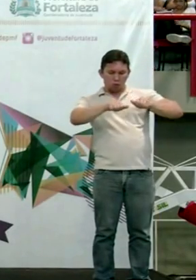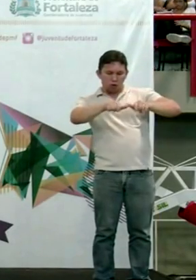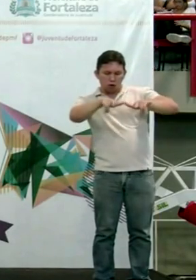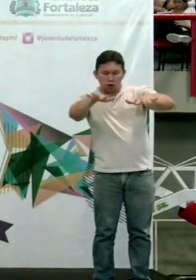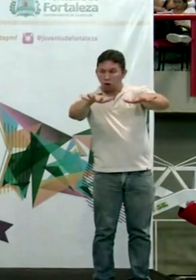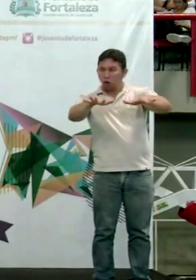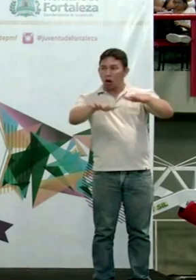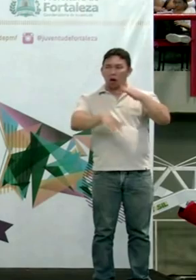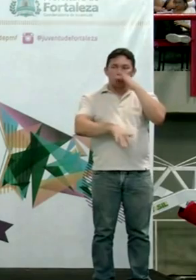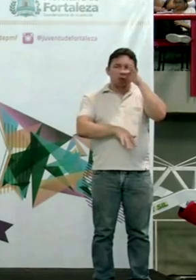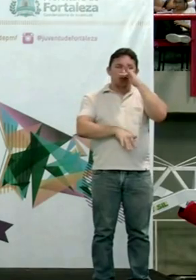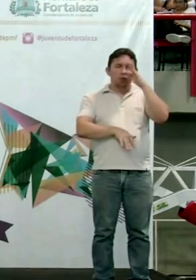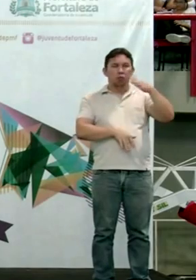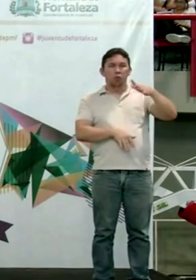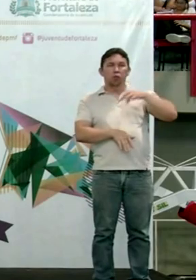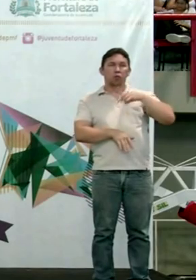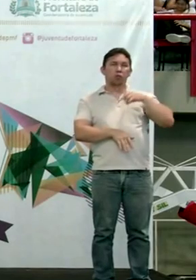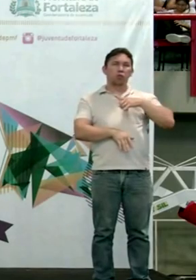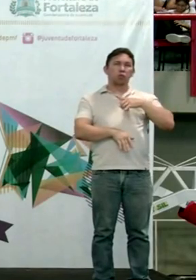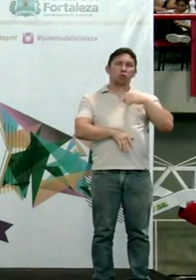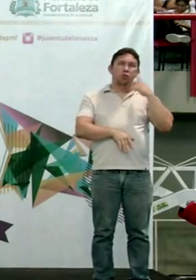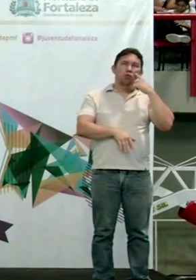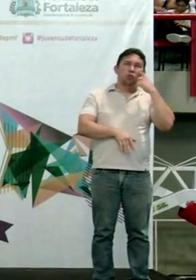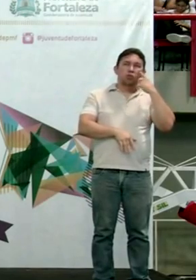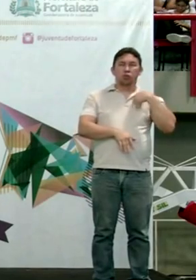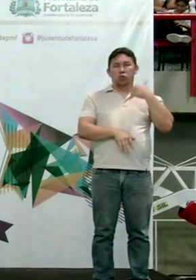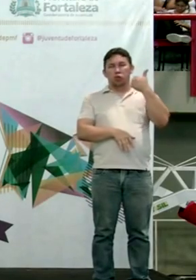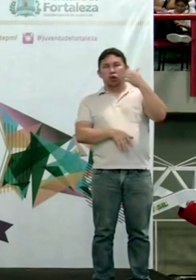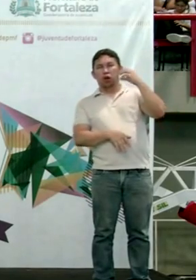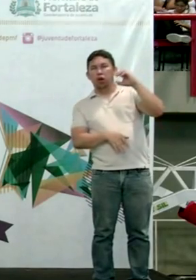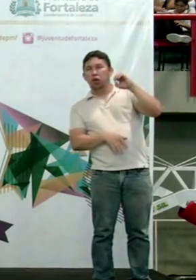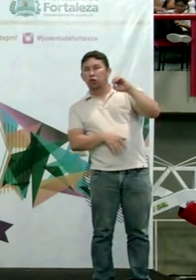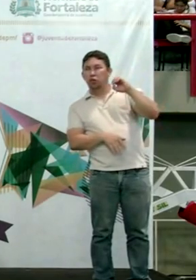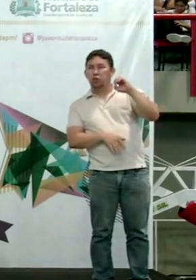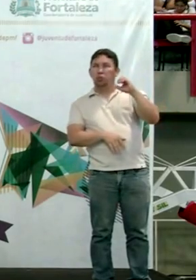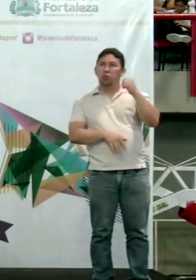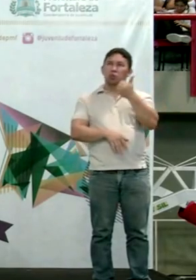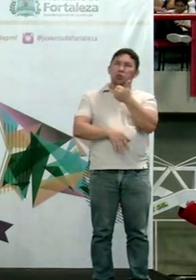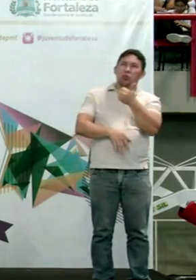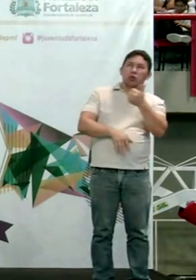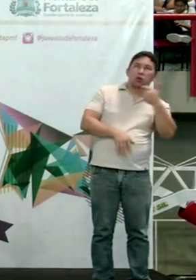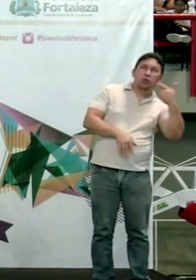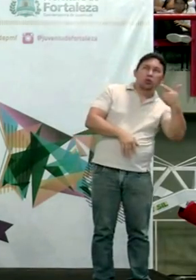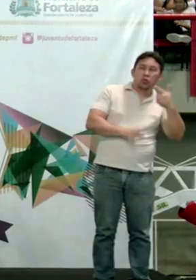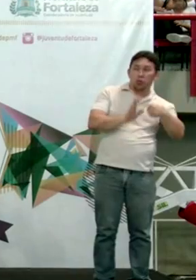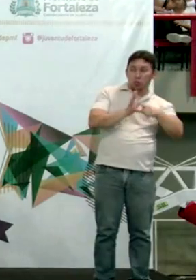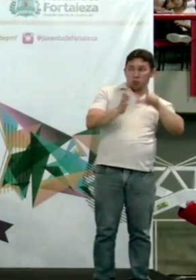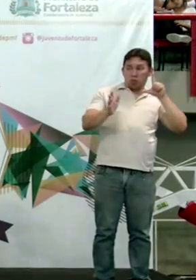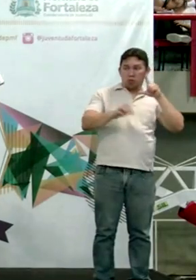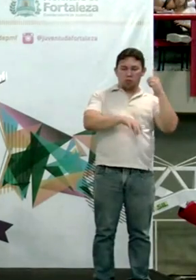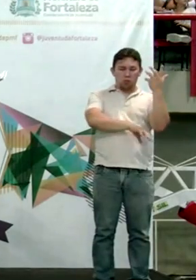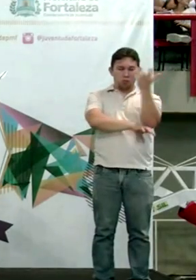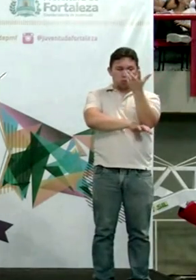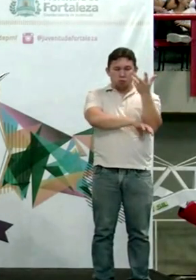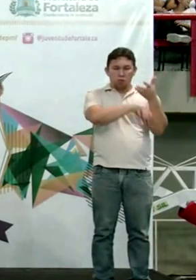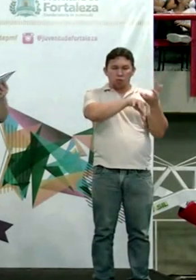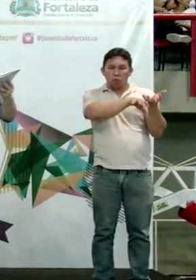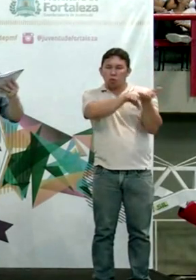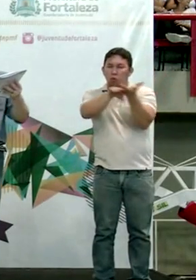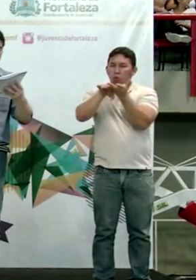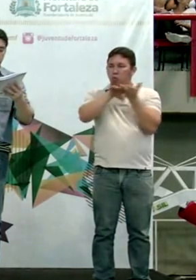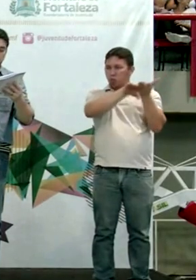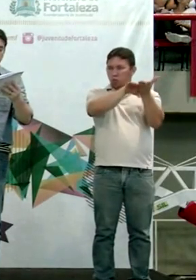floral, realizado por volta do 12º mês de cultivo. O método, além de antecipar e homogeneizar a